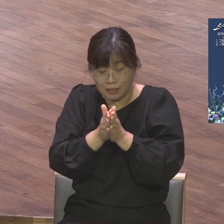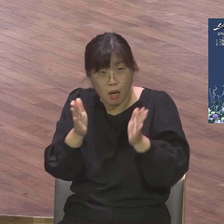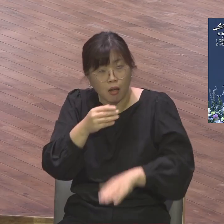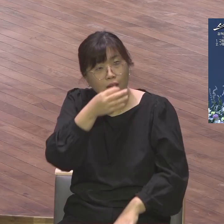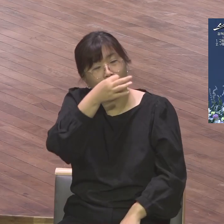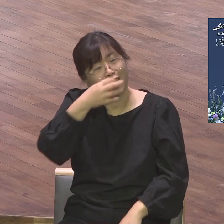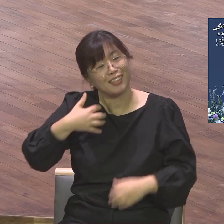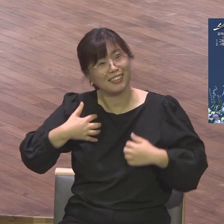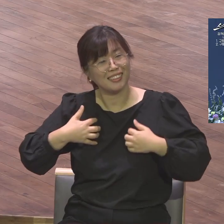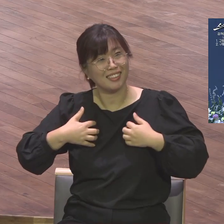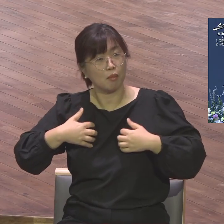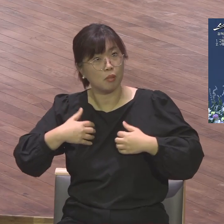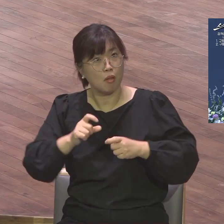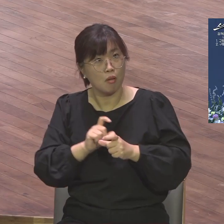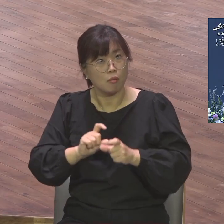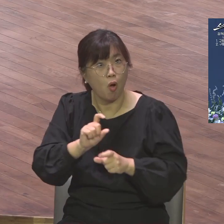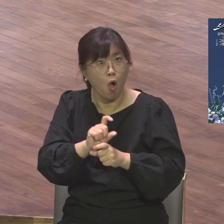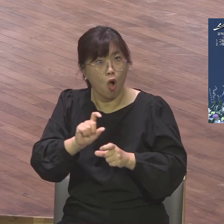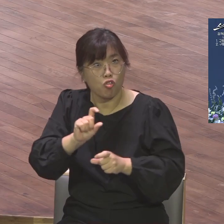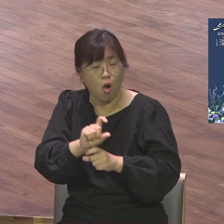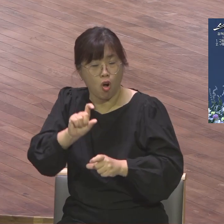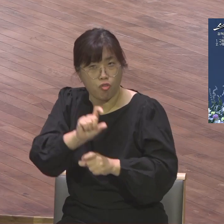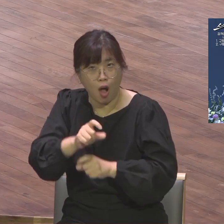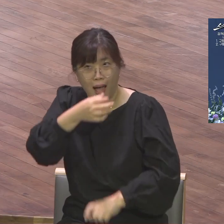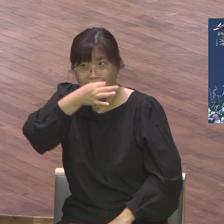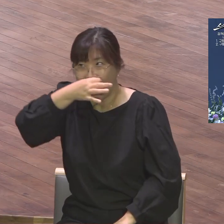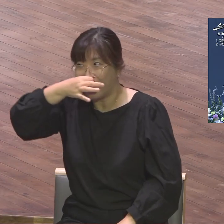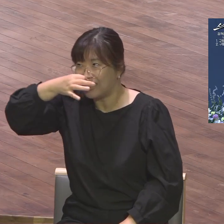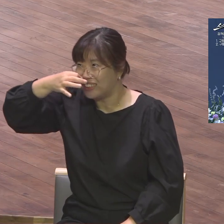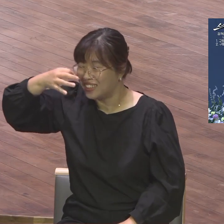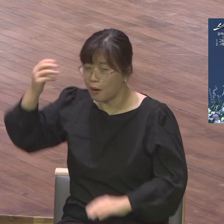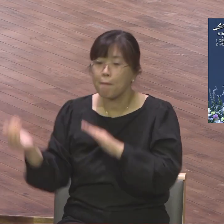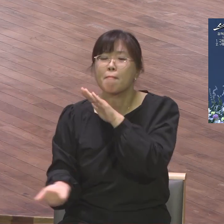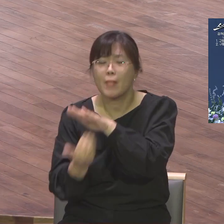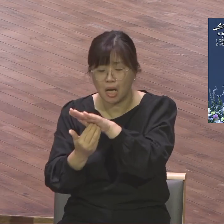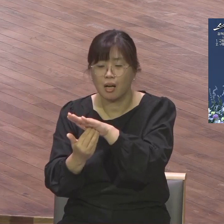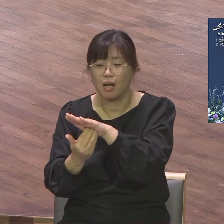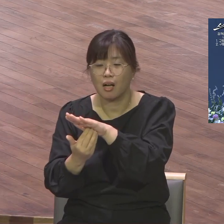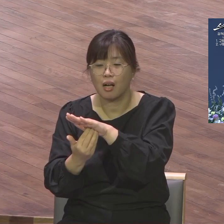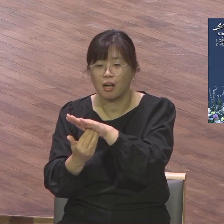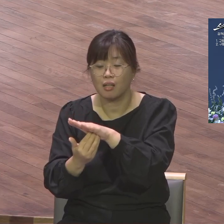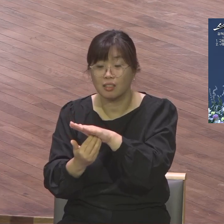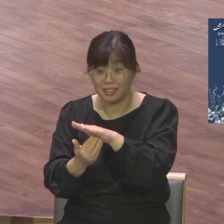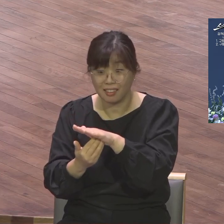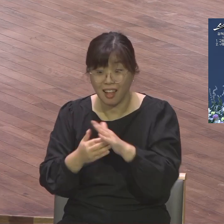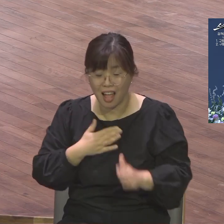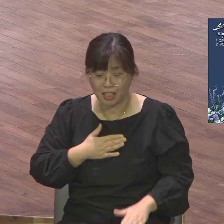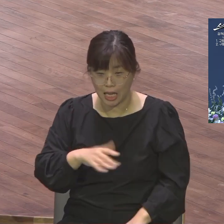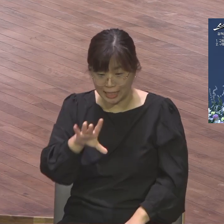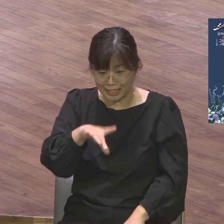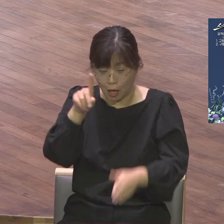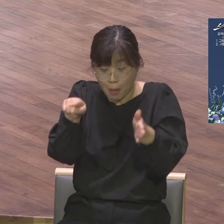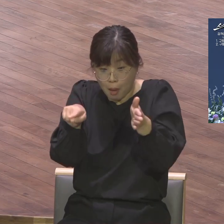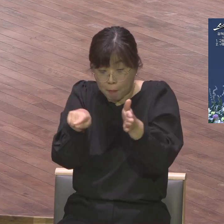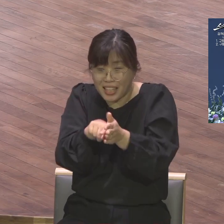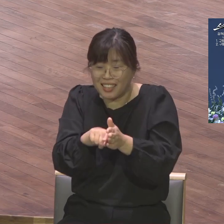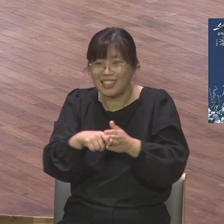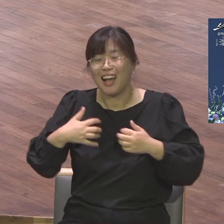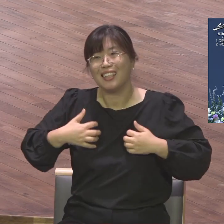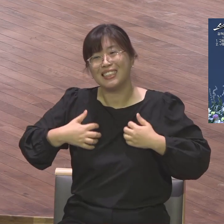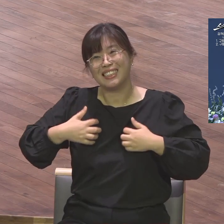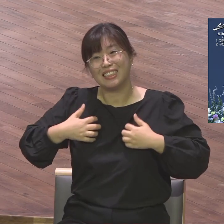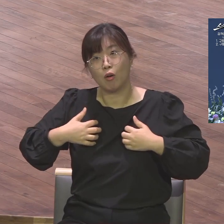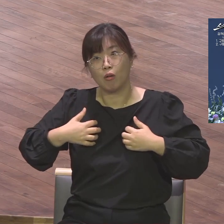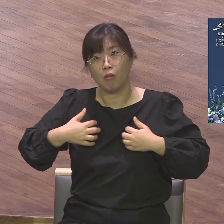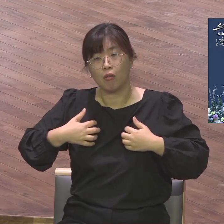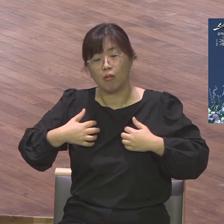저는 영적인 삶이 이렇게 매일 점입가경의 삶이 돼야 한다.